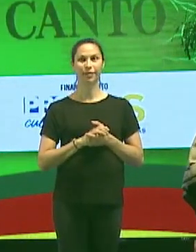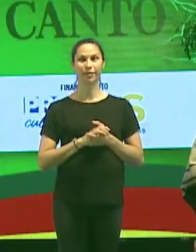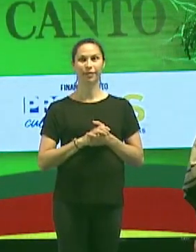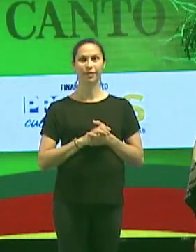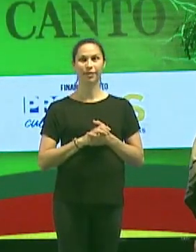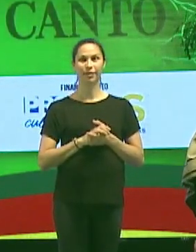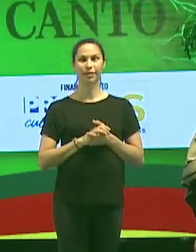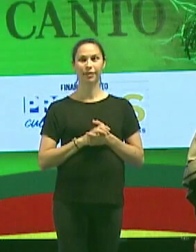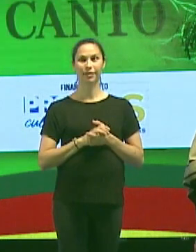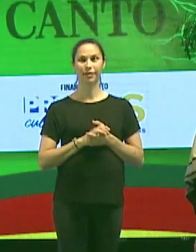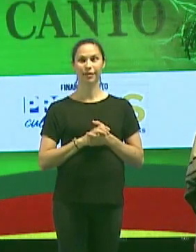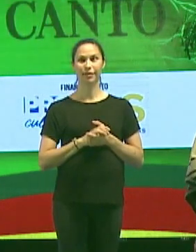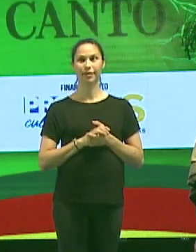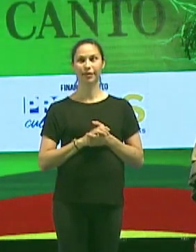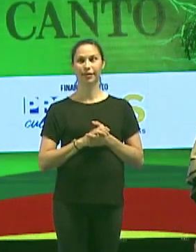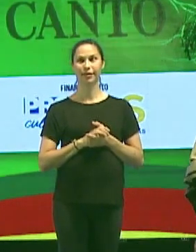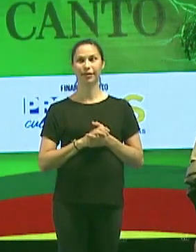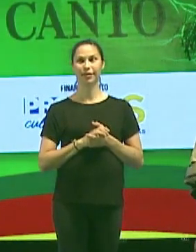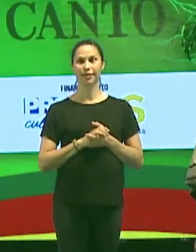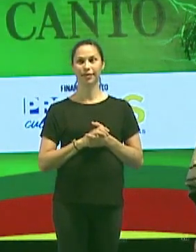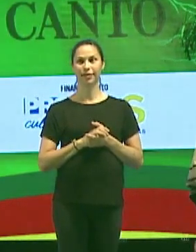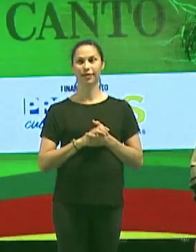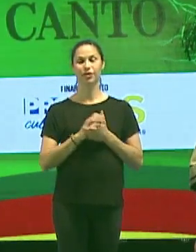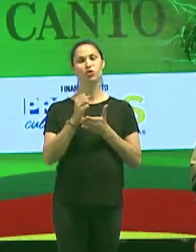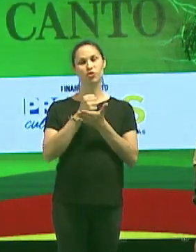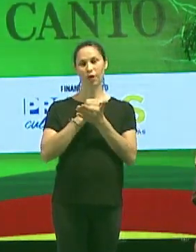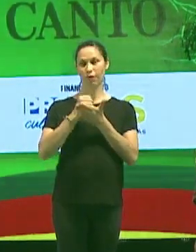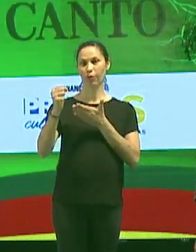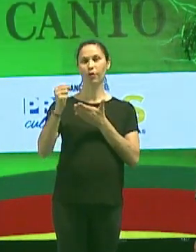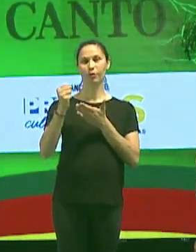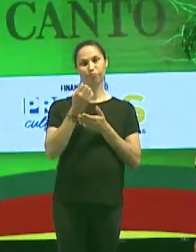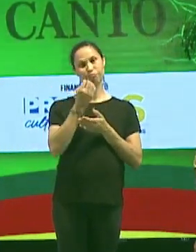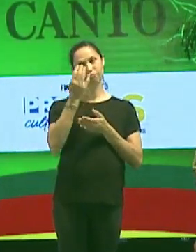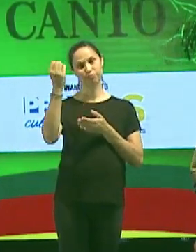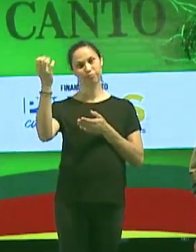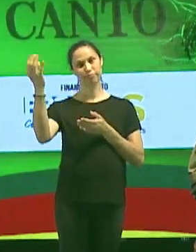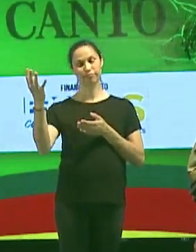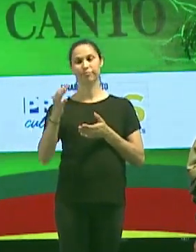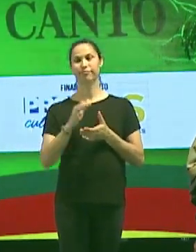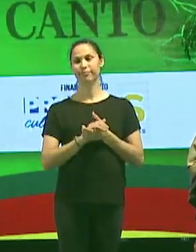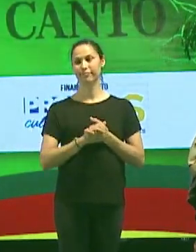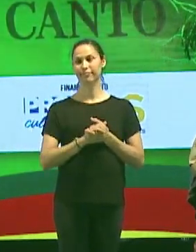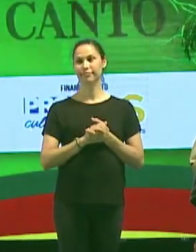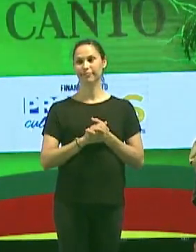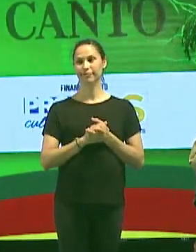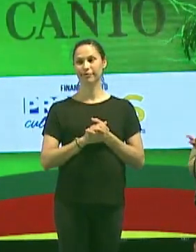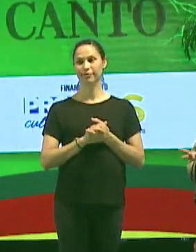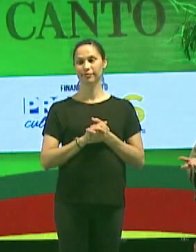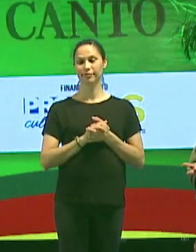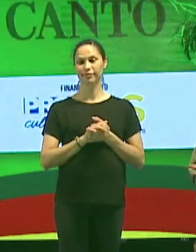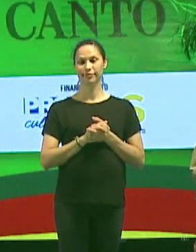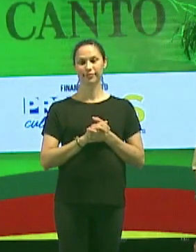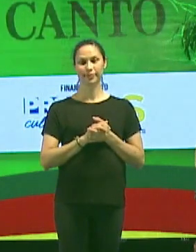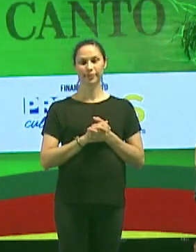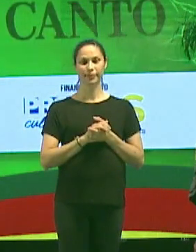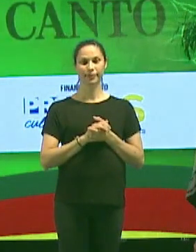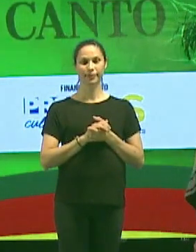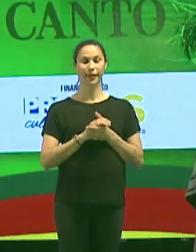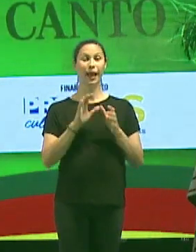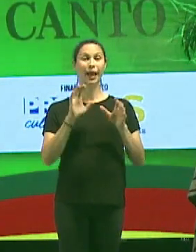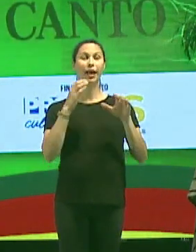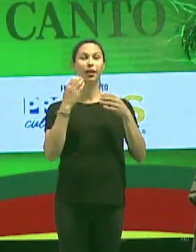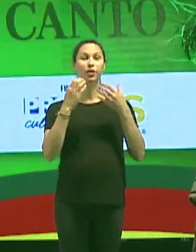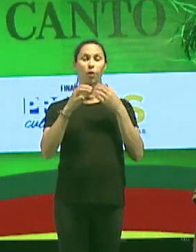a estrada para Porto Alegre, né? A Maria Alice, por gentileza, ela que interpretou esta composição. O que é felicidade? O